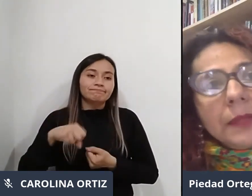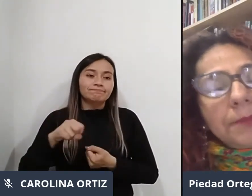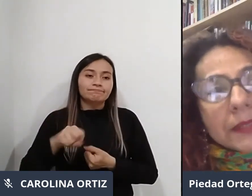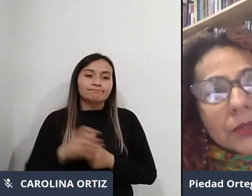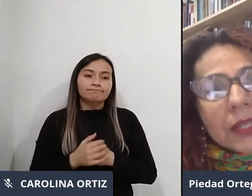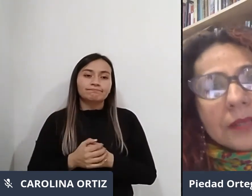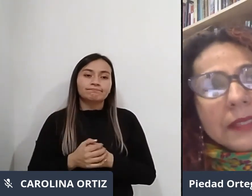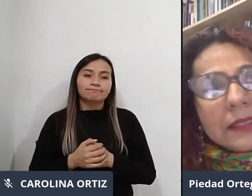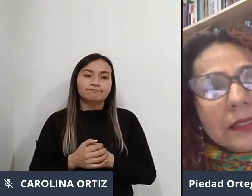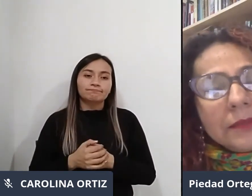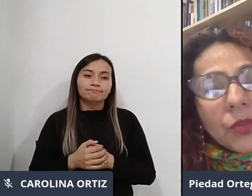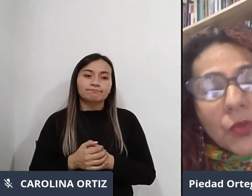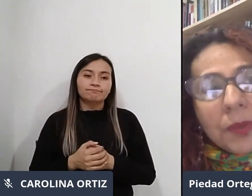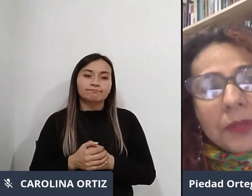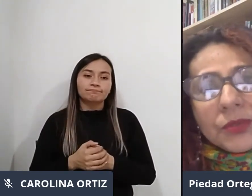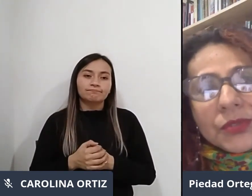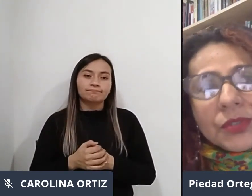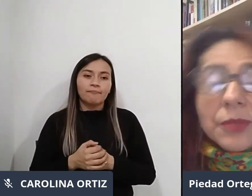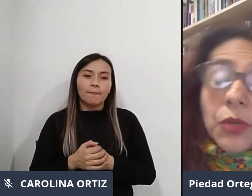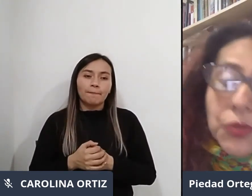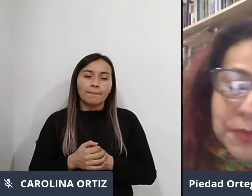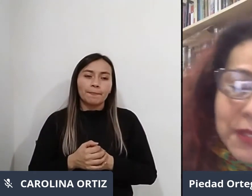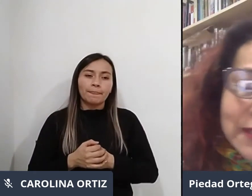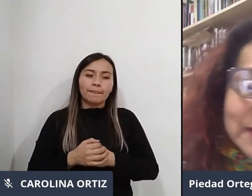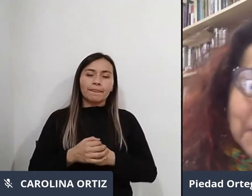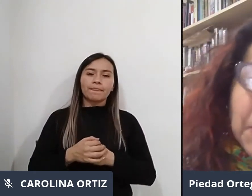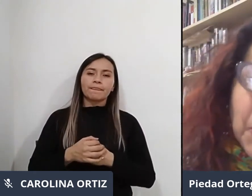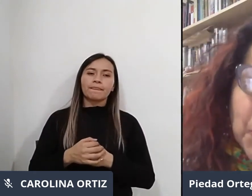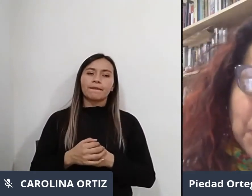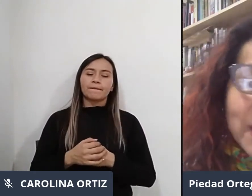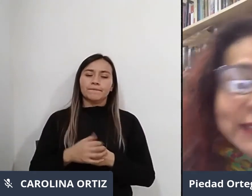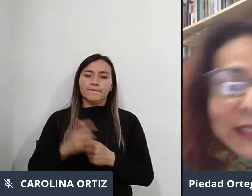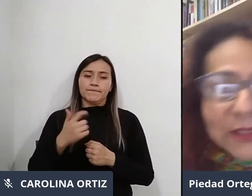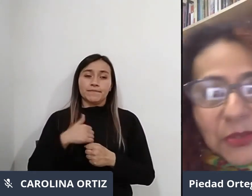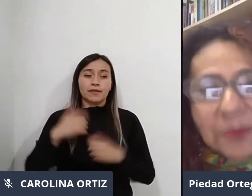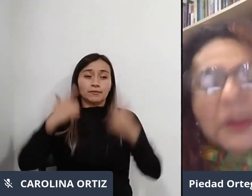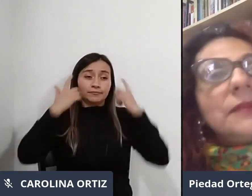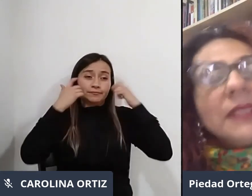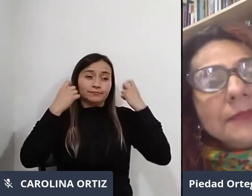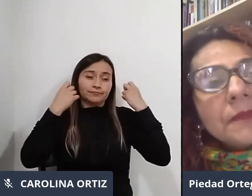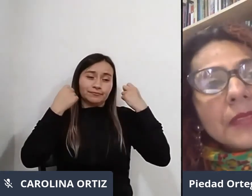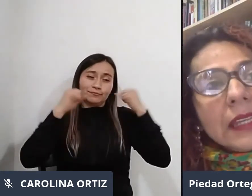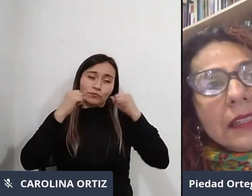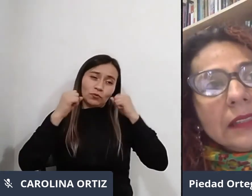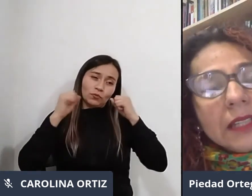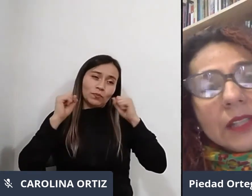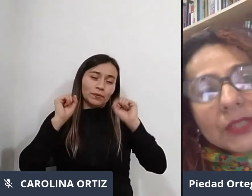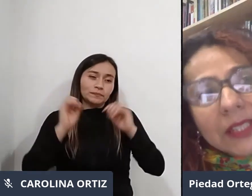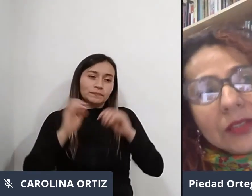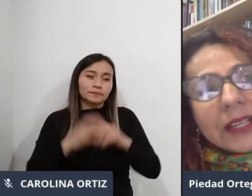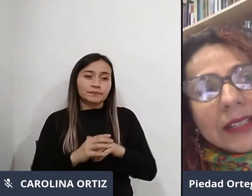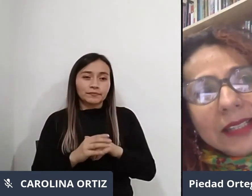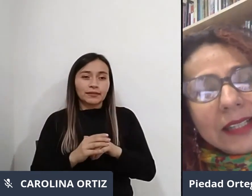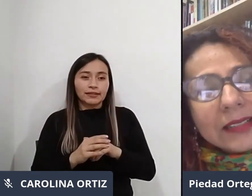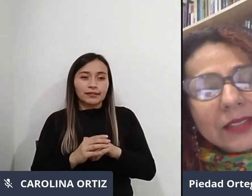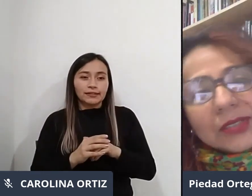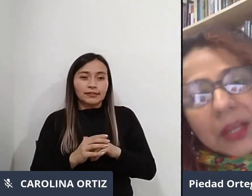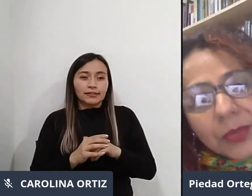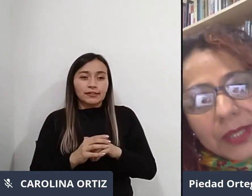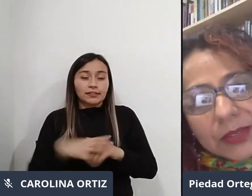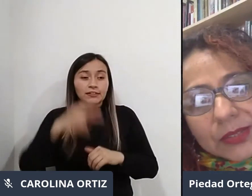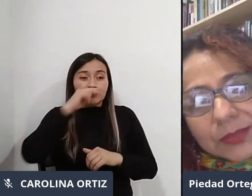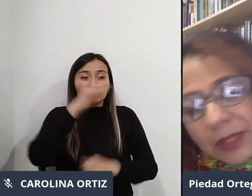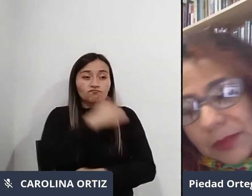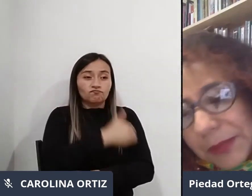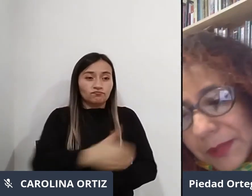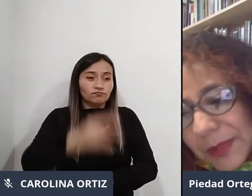mí particularmente me ocupa mucho, me preocupa, intento ocuparme de los niños, las niñas y los